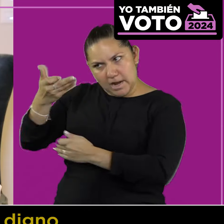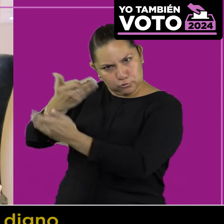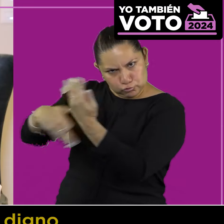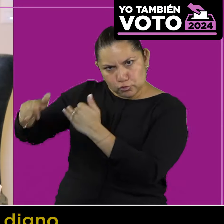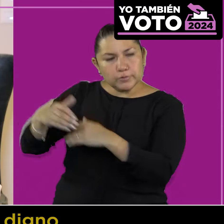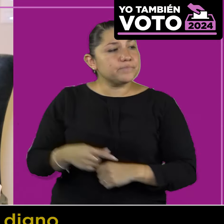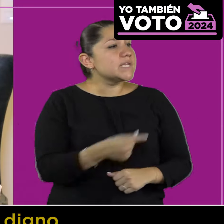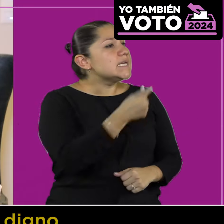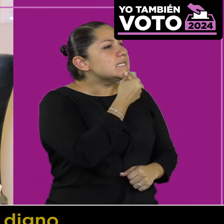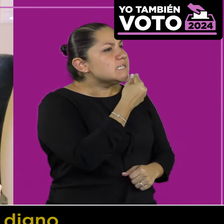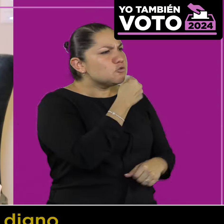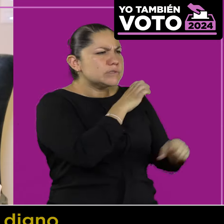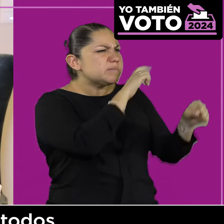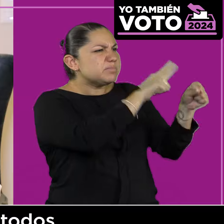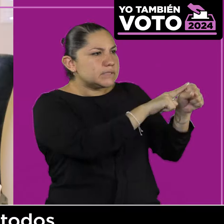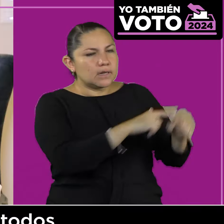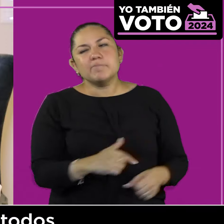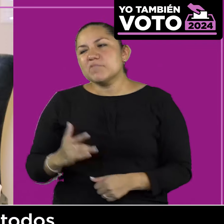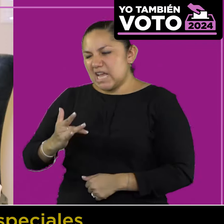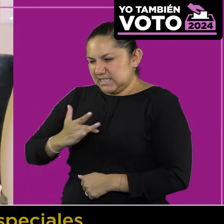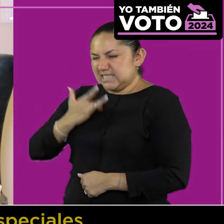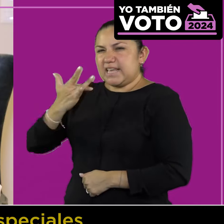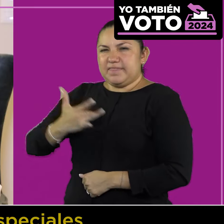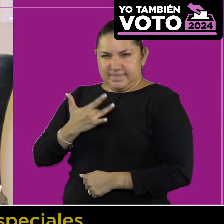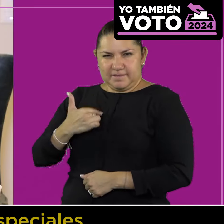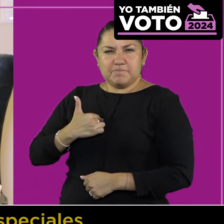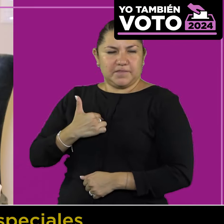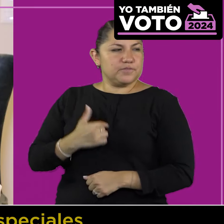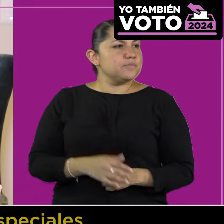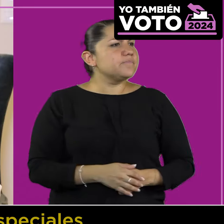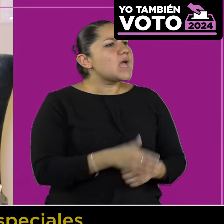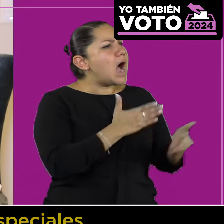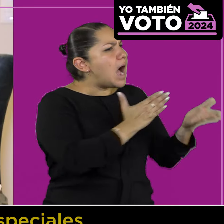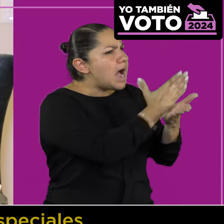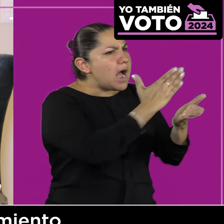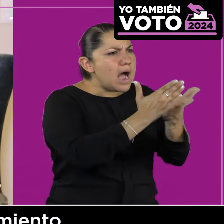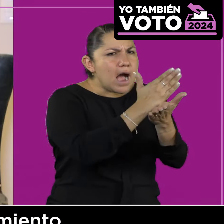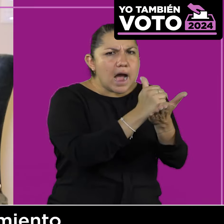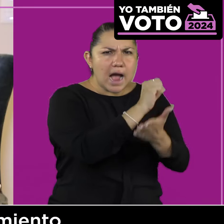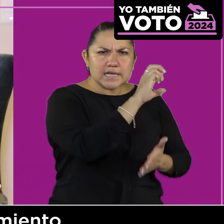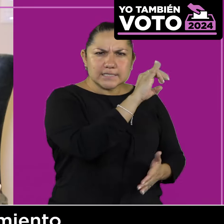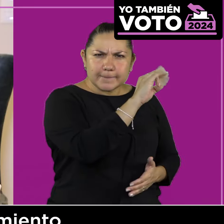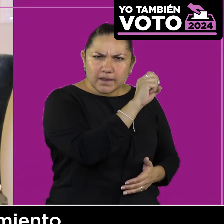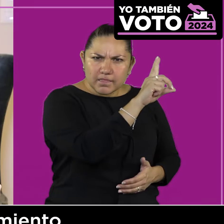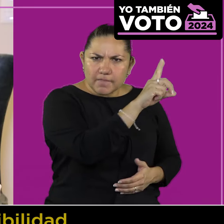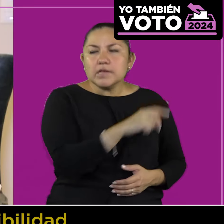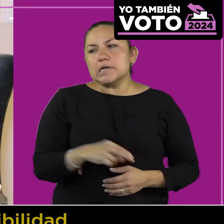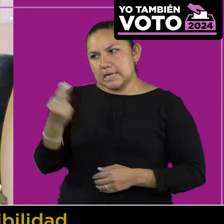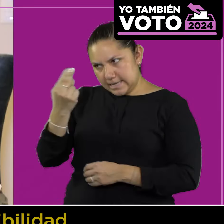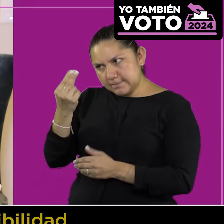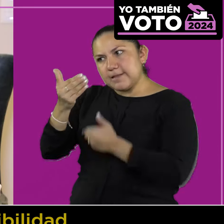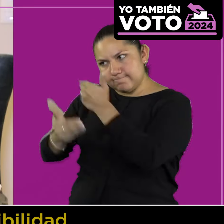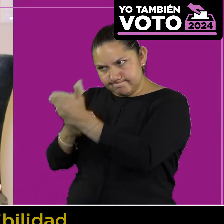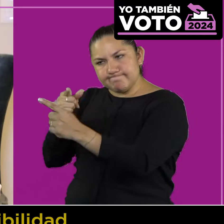trato digno para todos niños especiales sentimiento